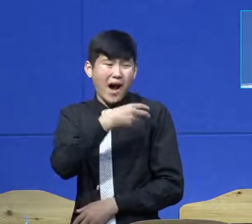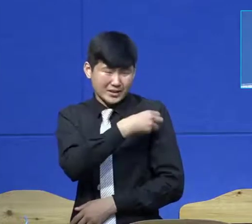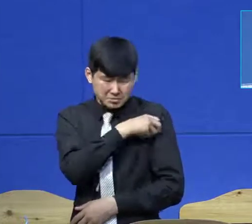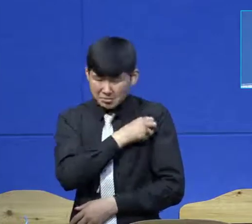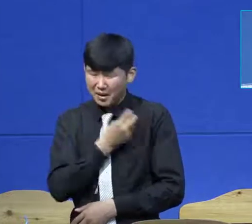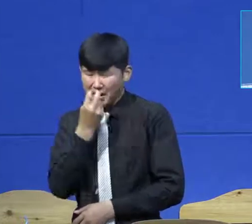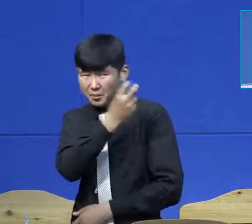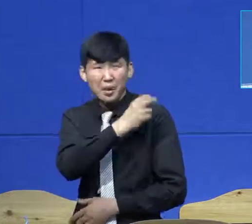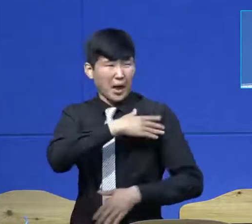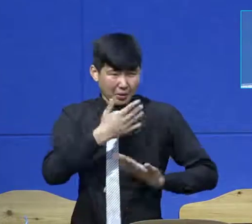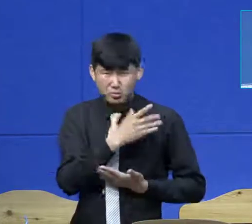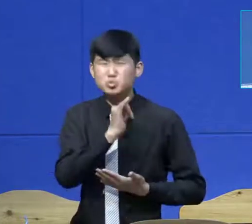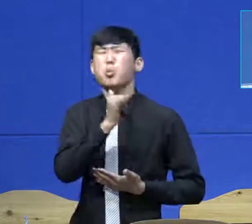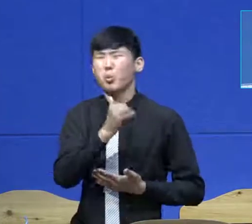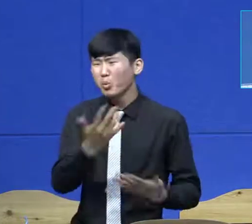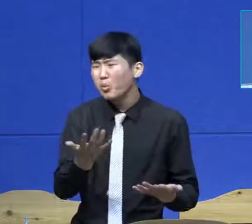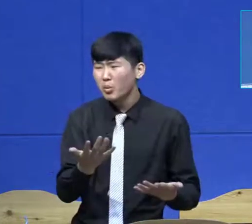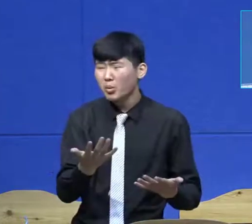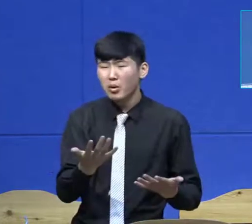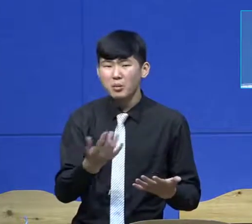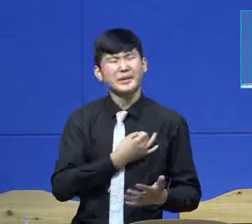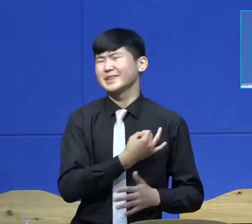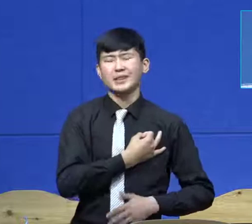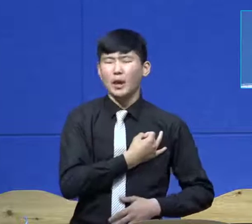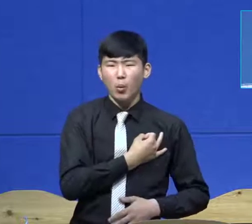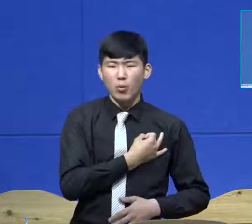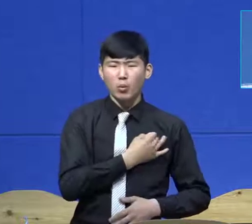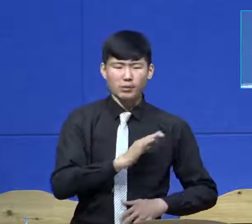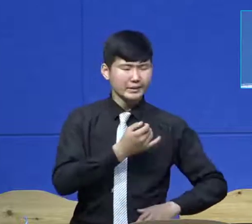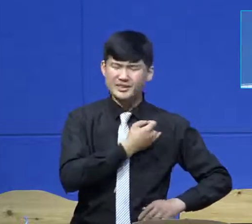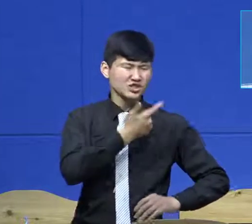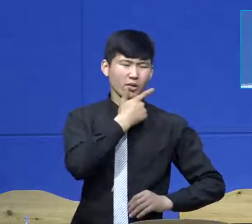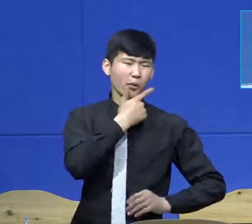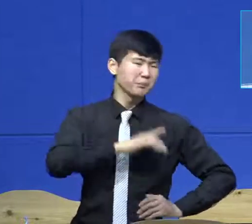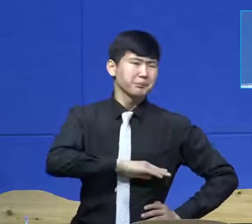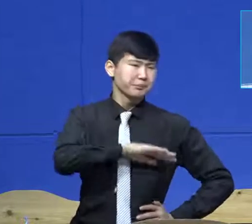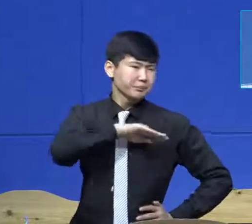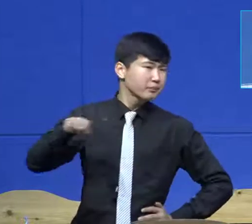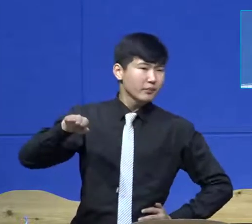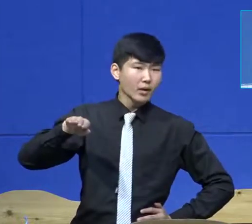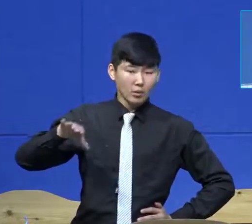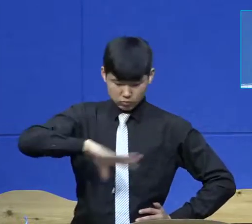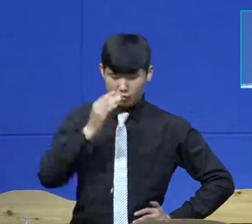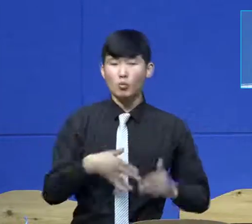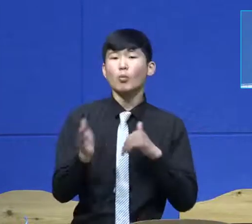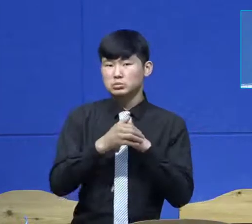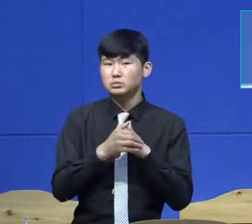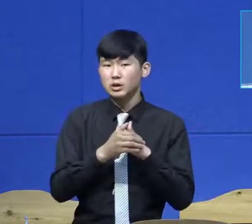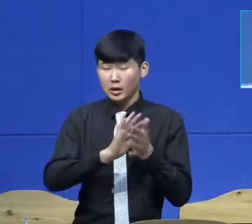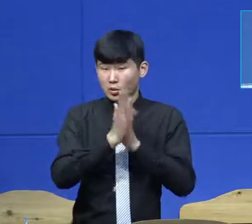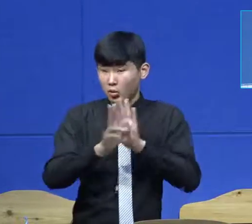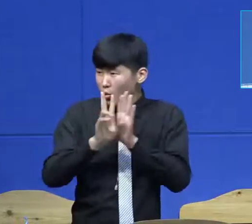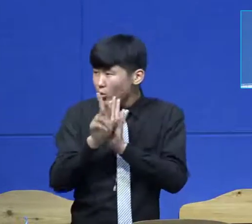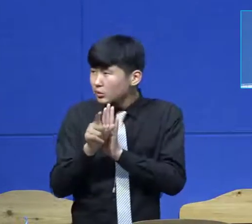тэрийг харуул амьдрын юу сони юм ярдгийг гээ идэхгүй. Тэгээг хүмүүс бүгдээр өгсөн байж таараа. Гэхдээ тэр үгийн